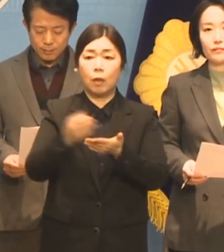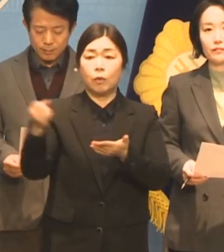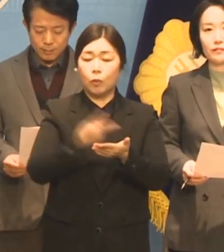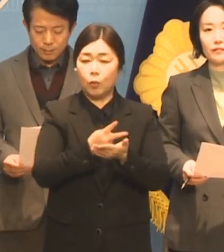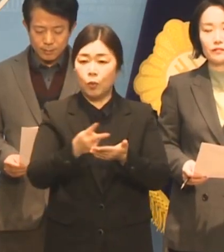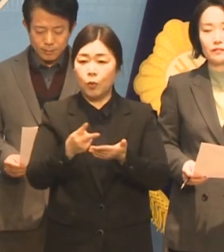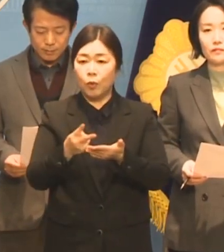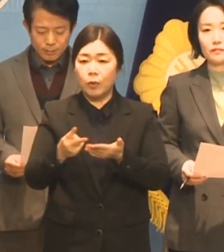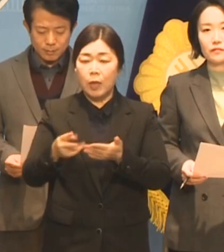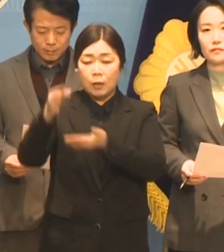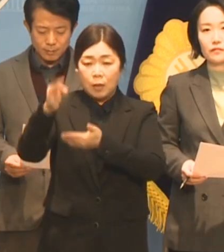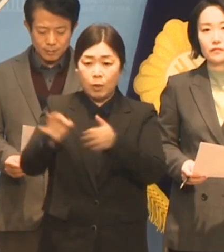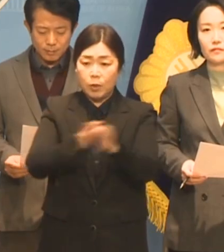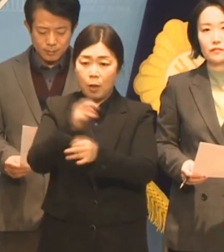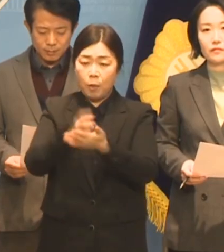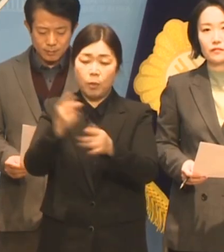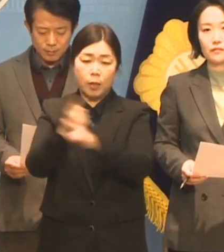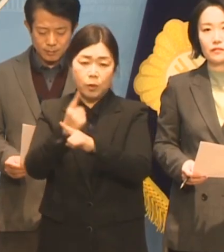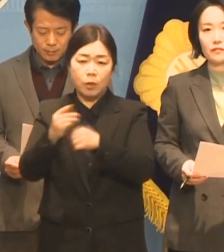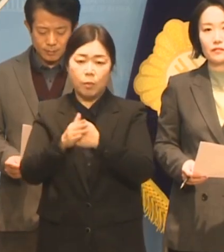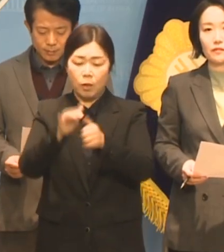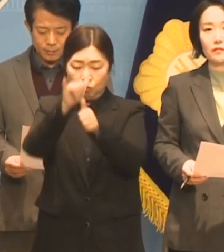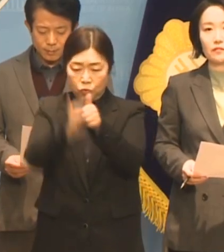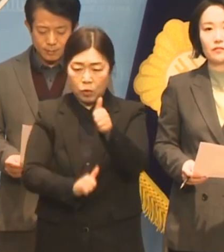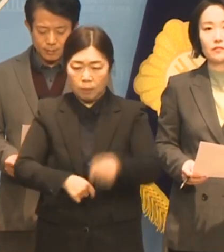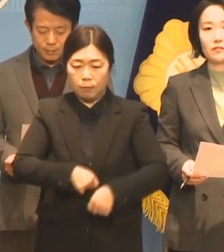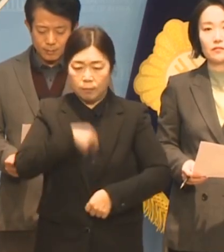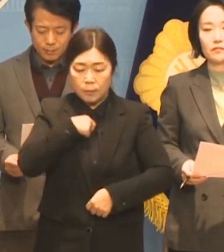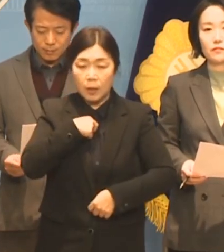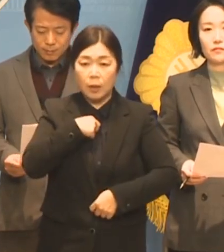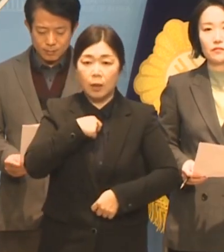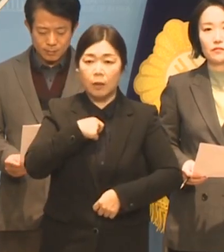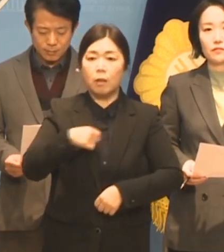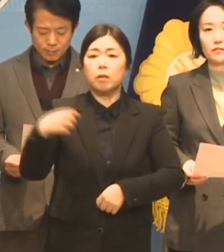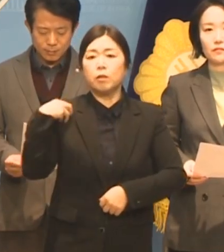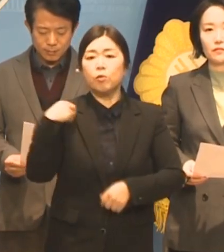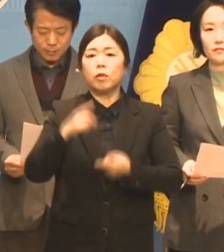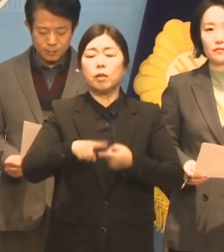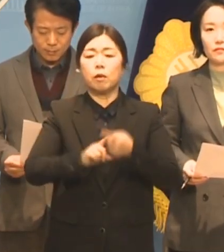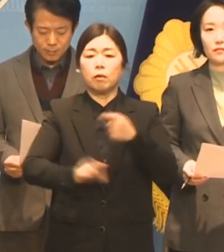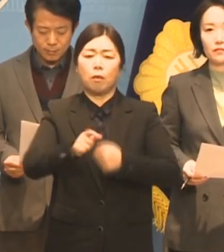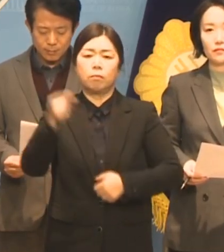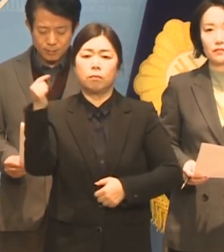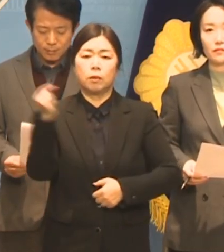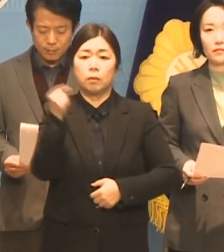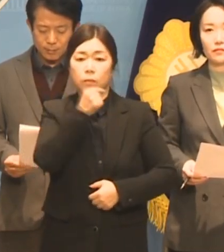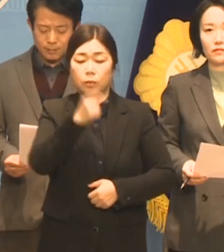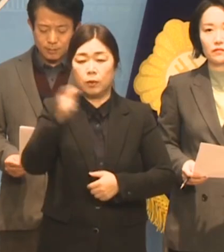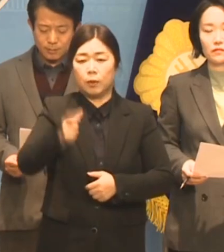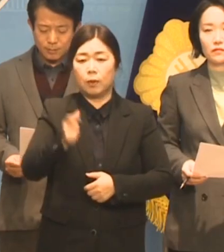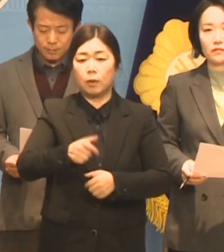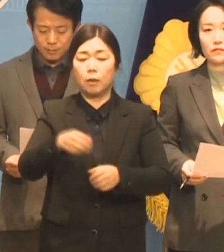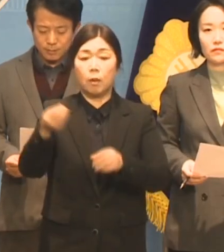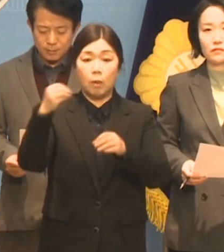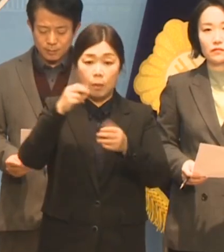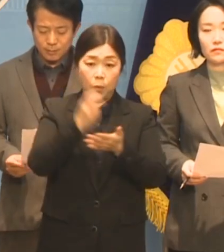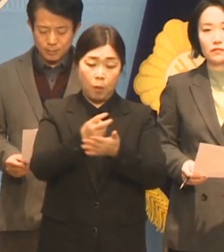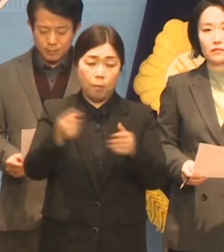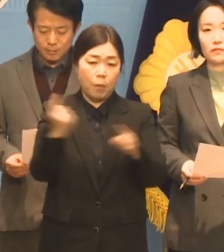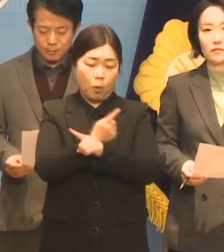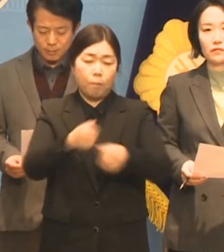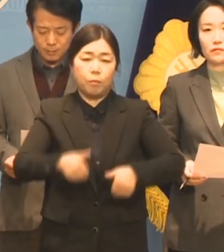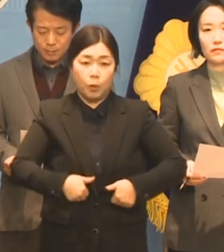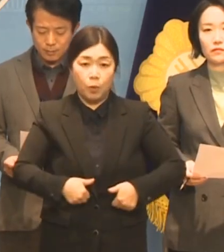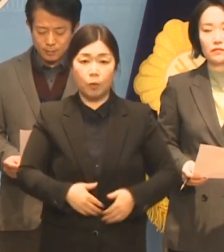의무 실현을 위한 구체적 조항을 보완해 나가야 합니다. 충실 의무 확대 외에도 주주의 권익